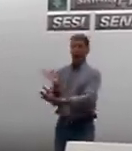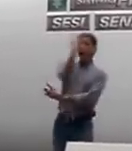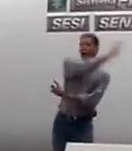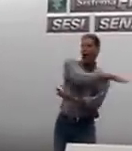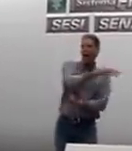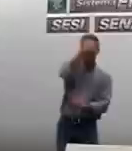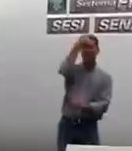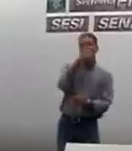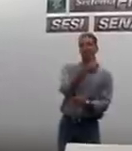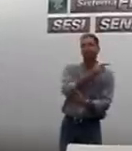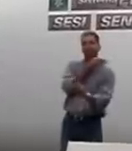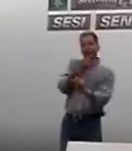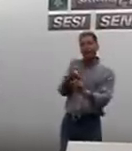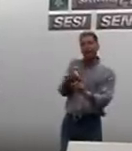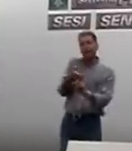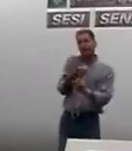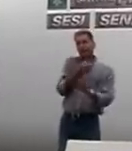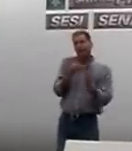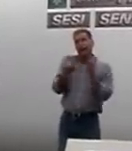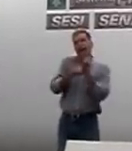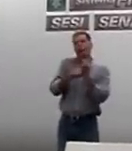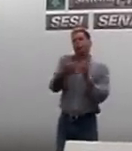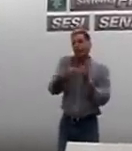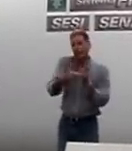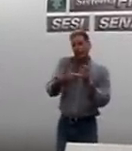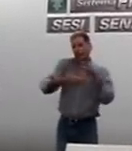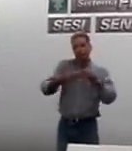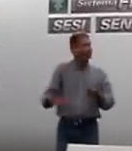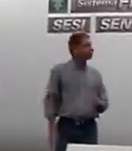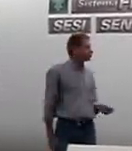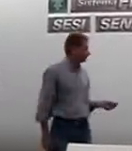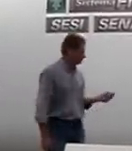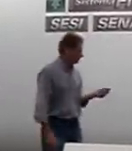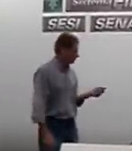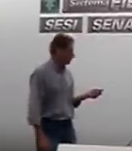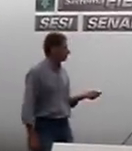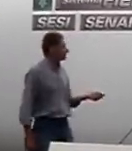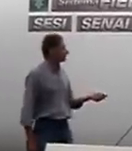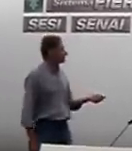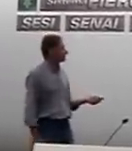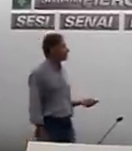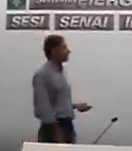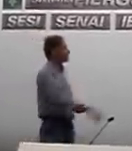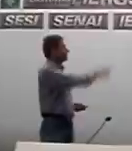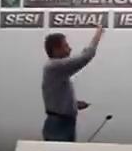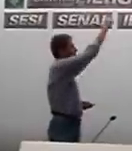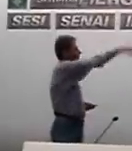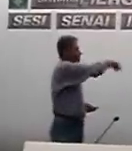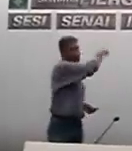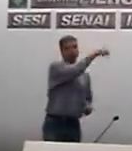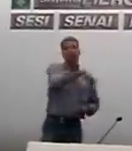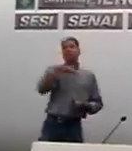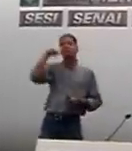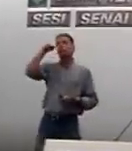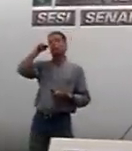Então, havia muito prejuízo em relação aos surdos. Porque até então, até a lei, não havia nada